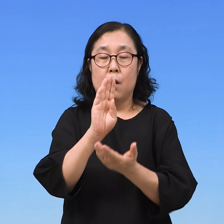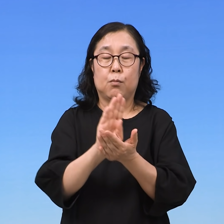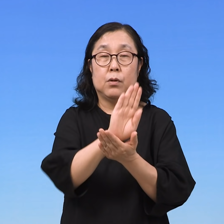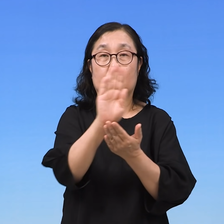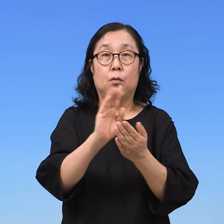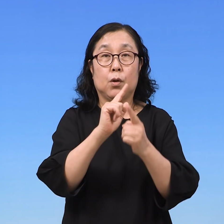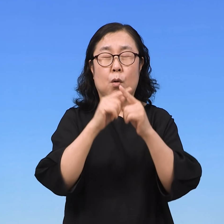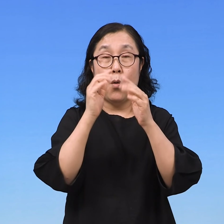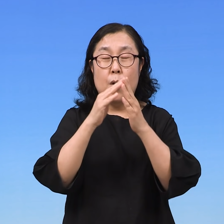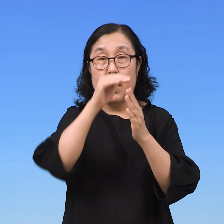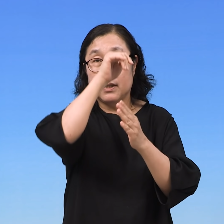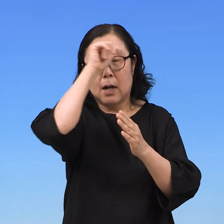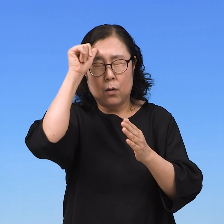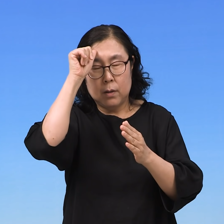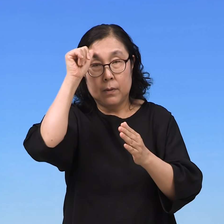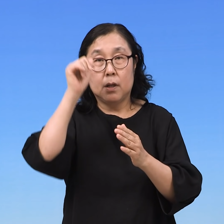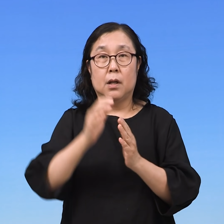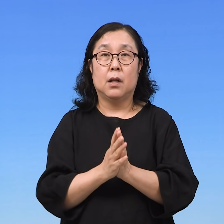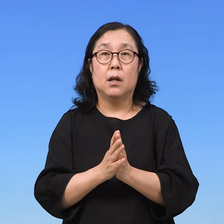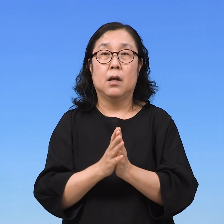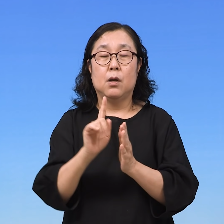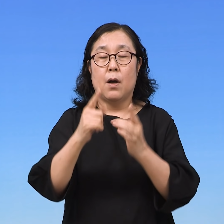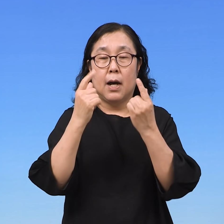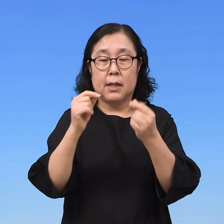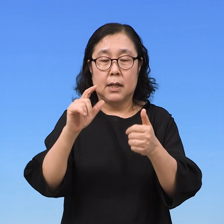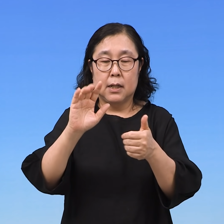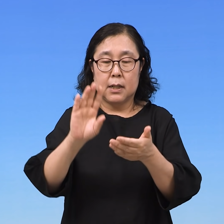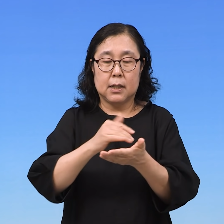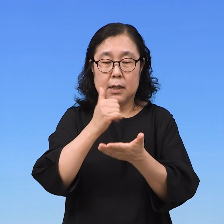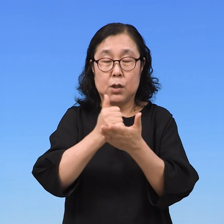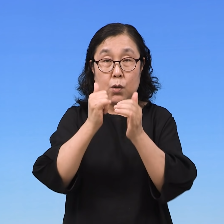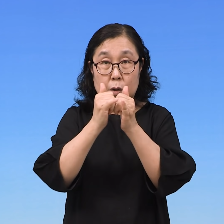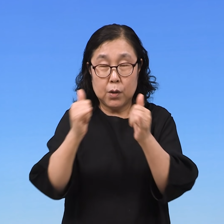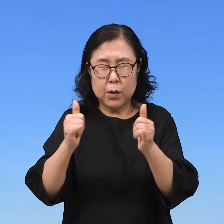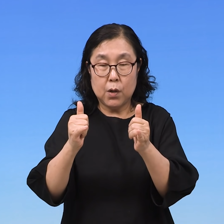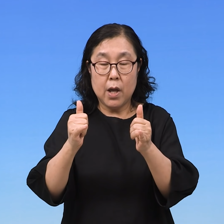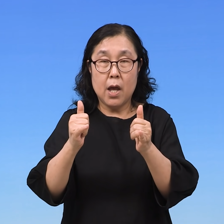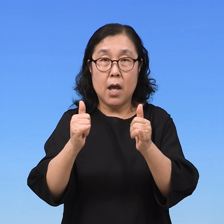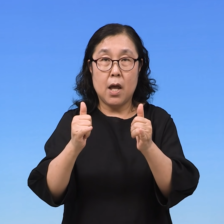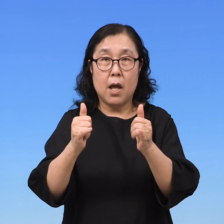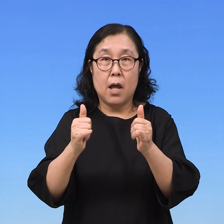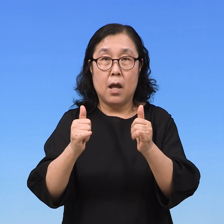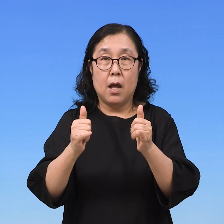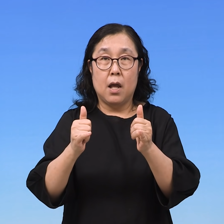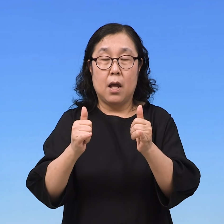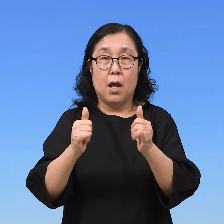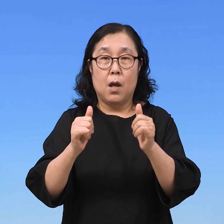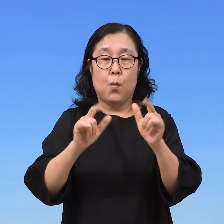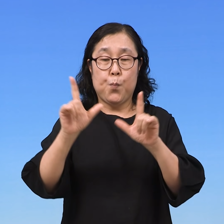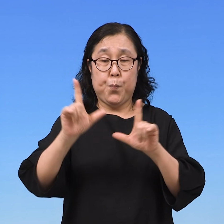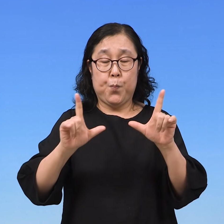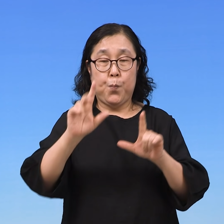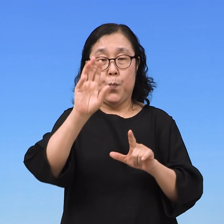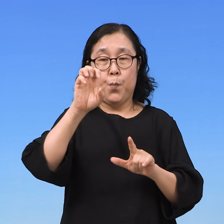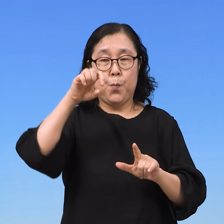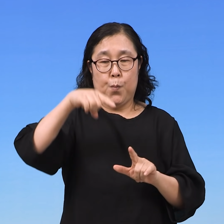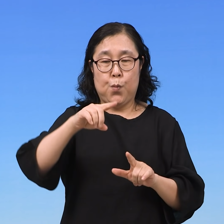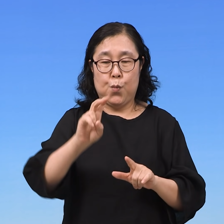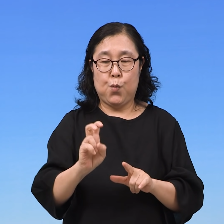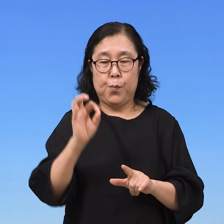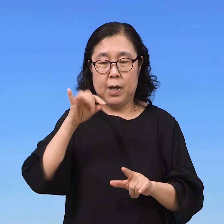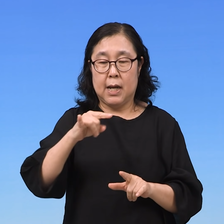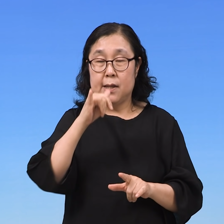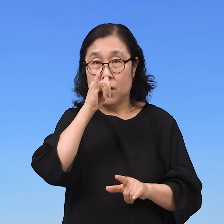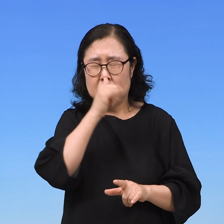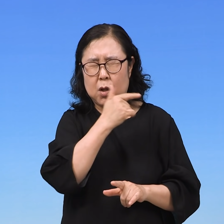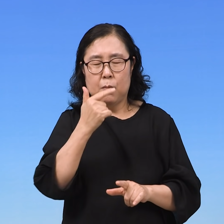저는 분당 우리 교회 장로님들 정말 이런 그리스도인으로서 품위가 있으신 것 때문에 얼마나